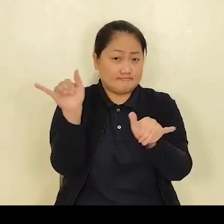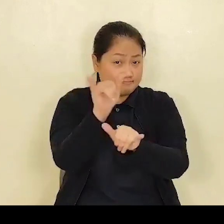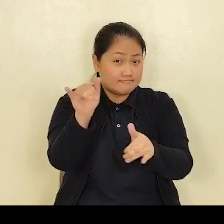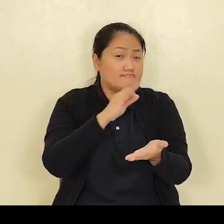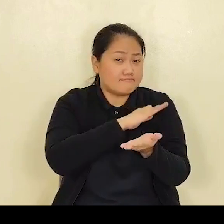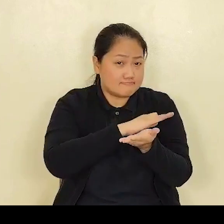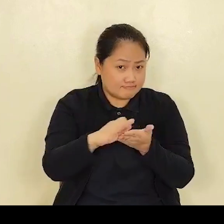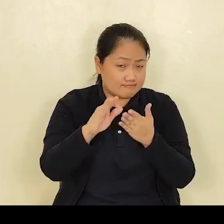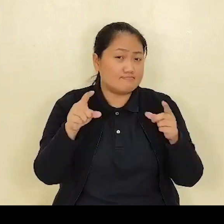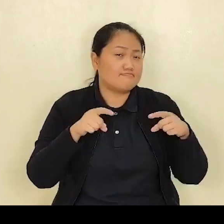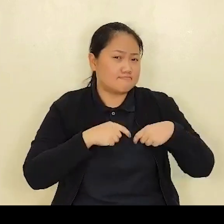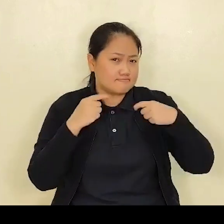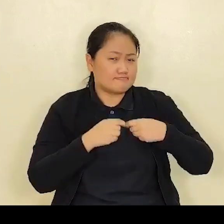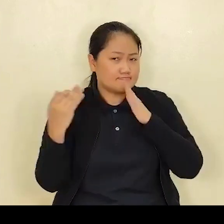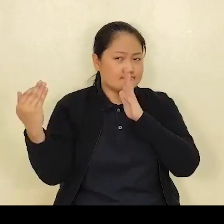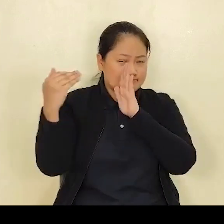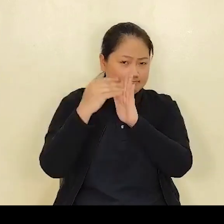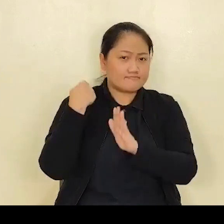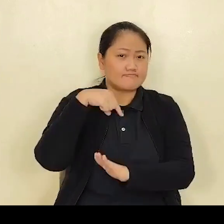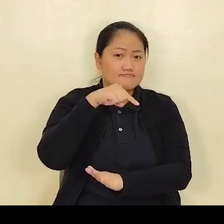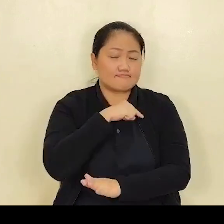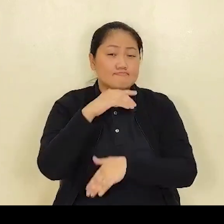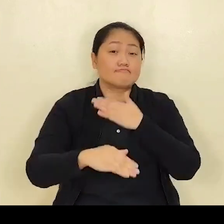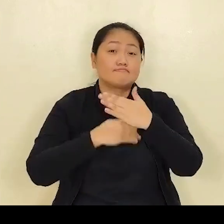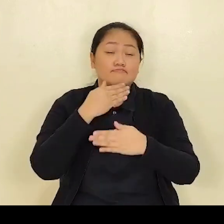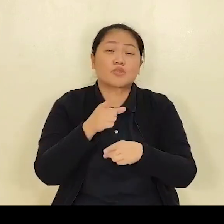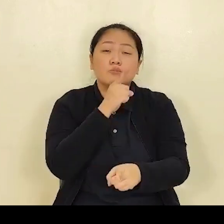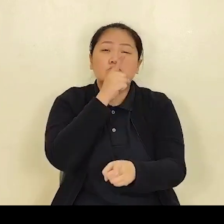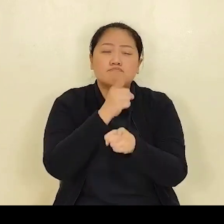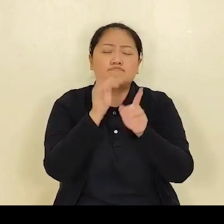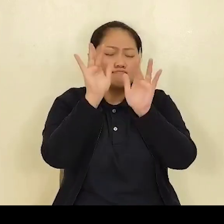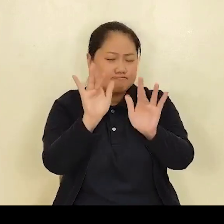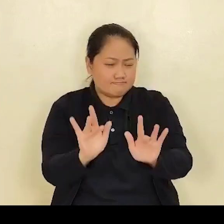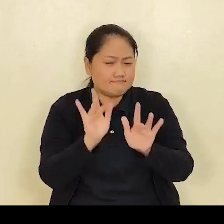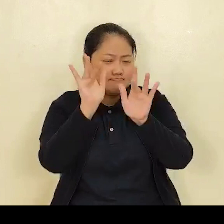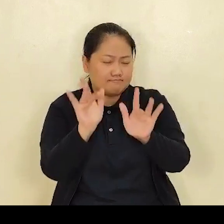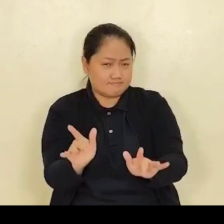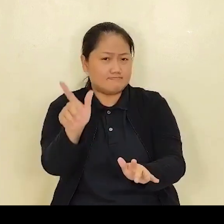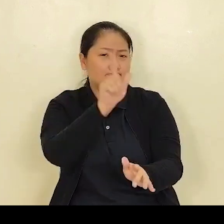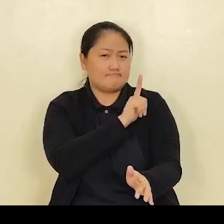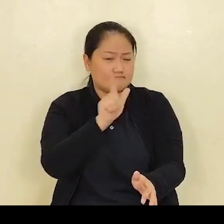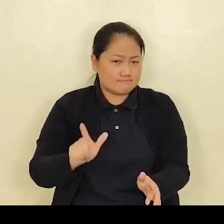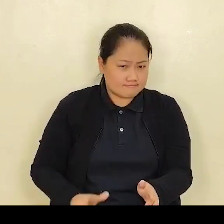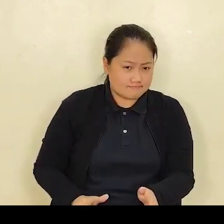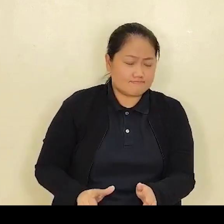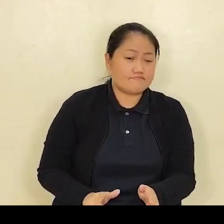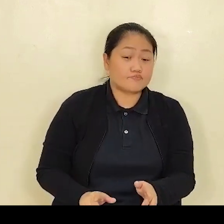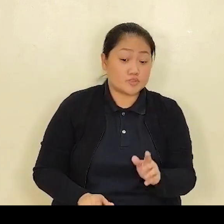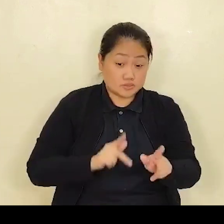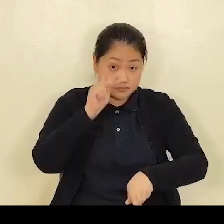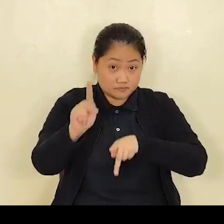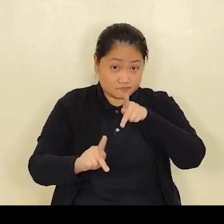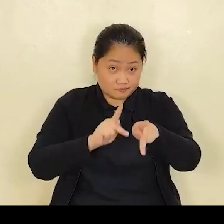nagkasala sa atin. Ang mga susunod, tunay ngang mahabagin ng Panginoon at mapagbigay sa mga taong